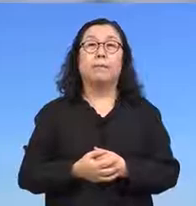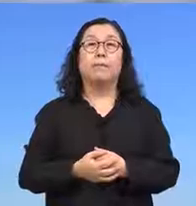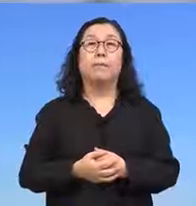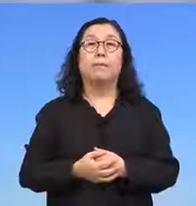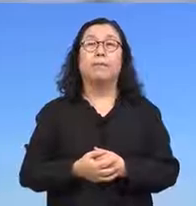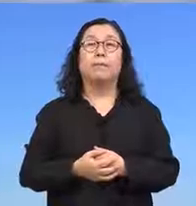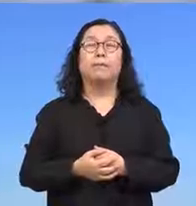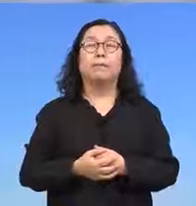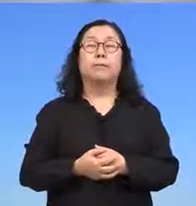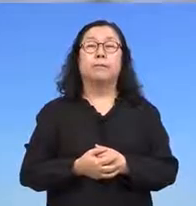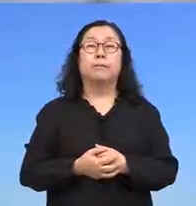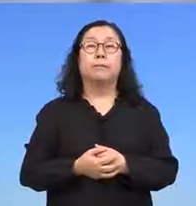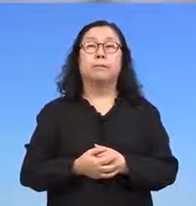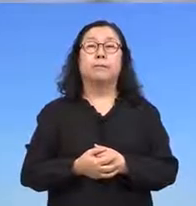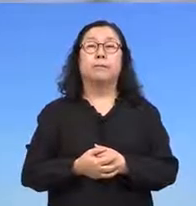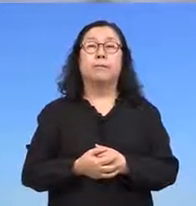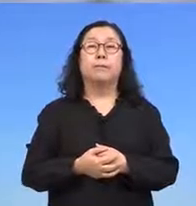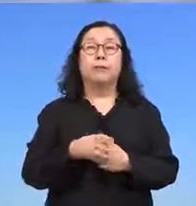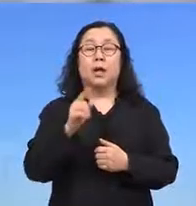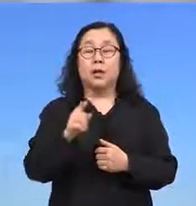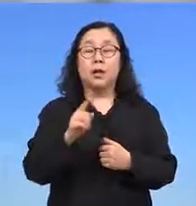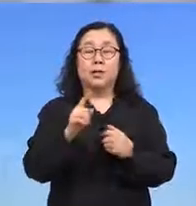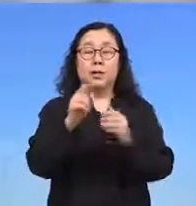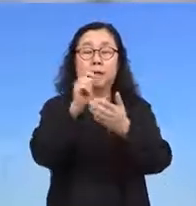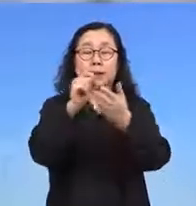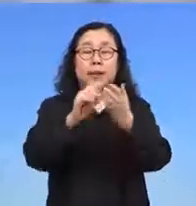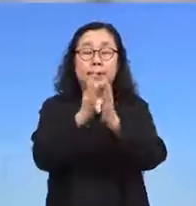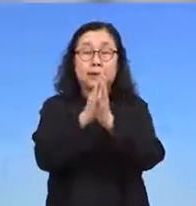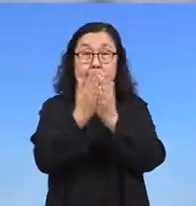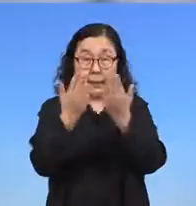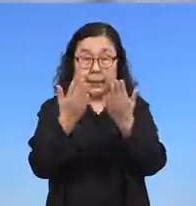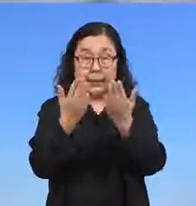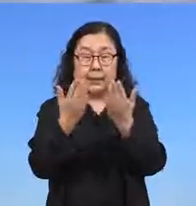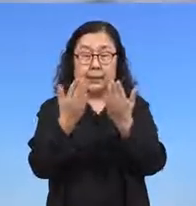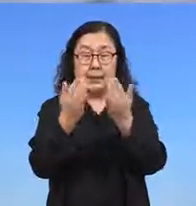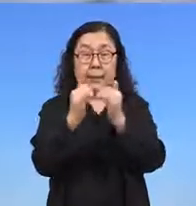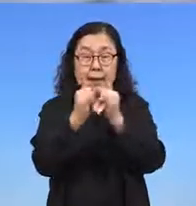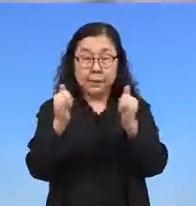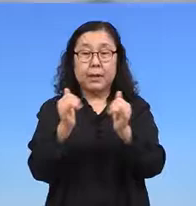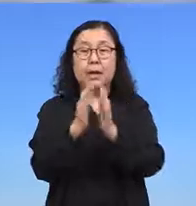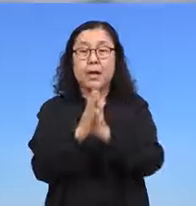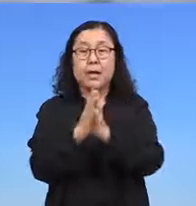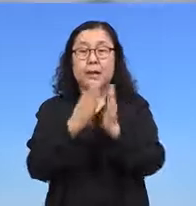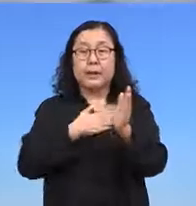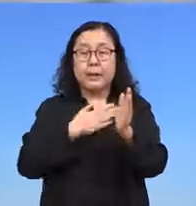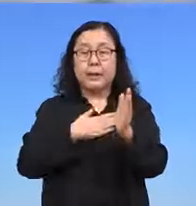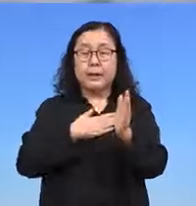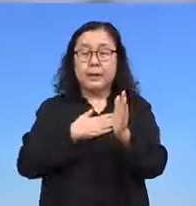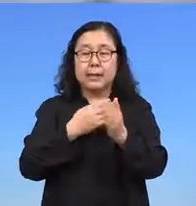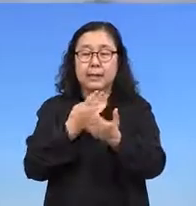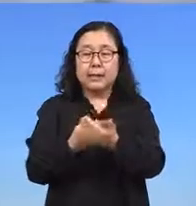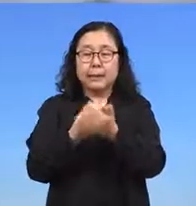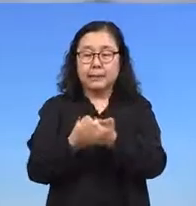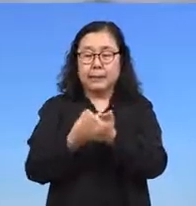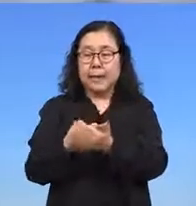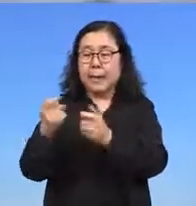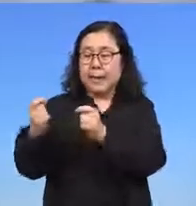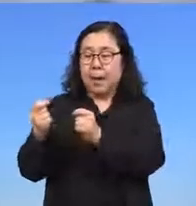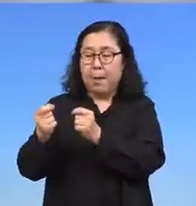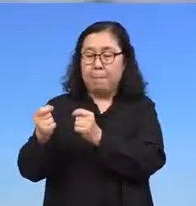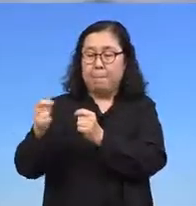이런 소제목을 달아놓고 저자가 뭘 거기다 써놨냐니까요, 자기는요, 그 침대 곁에다가